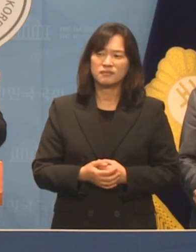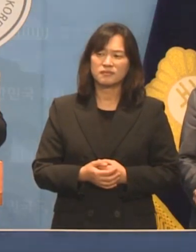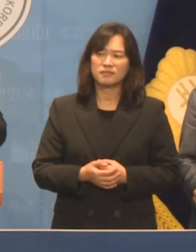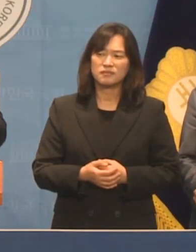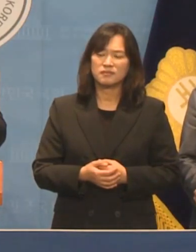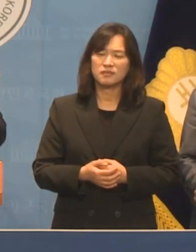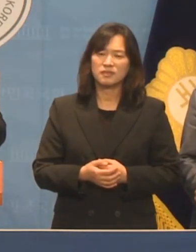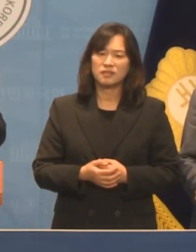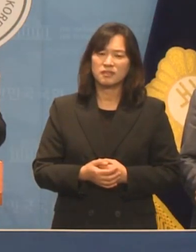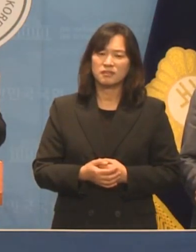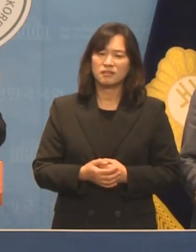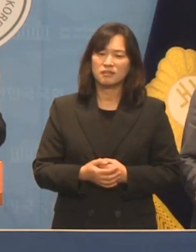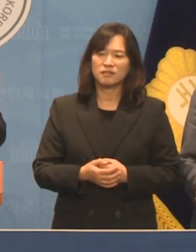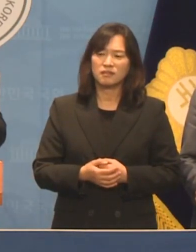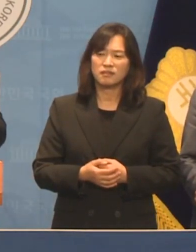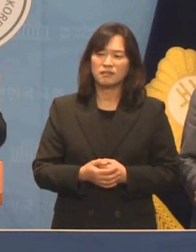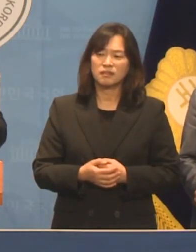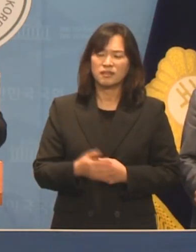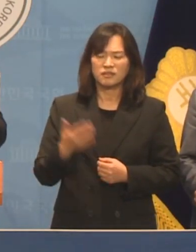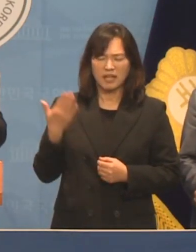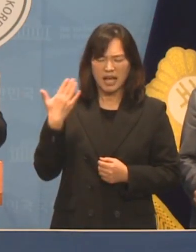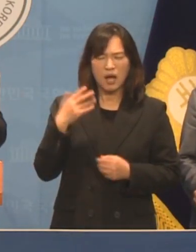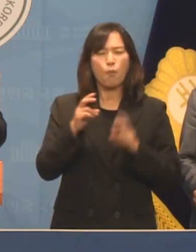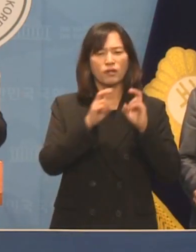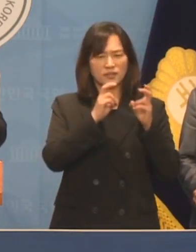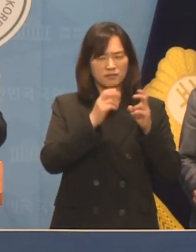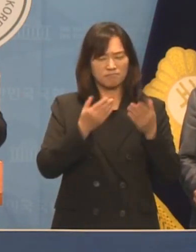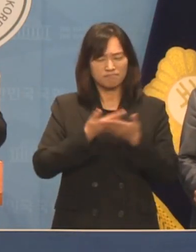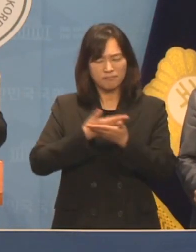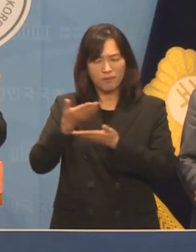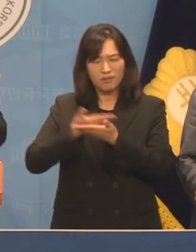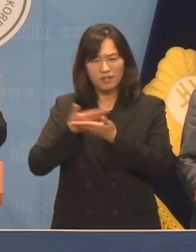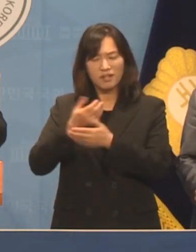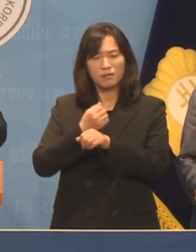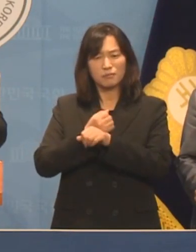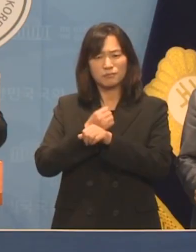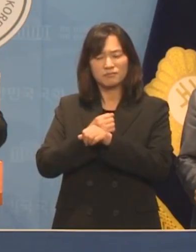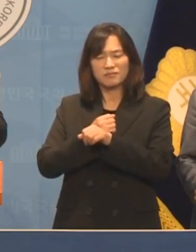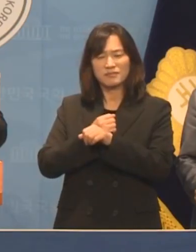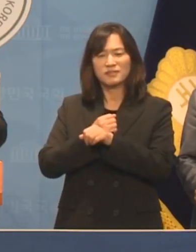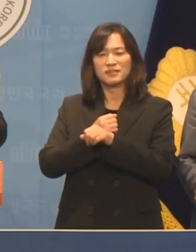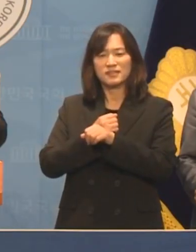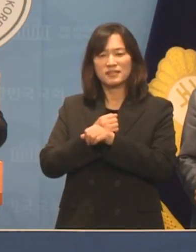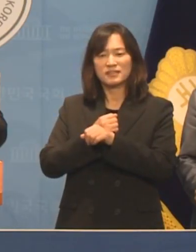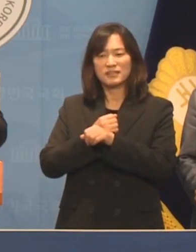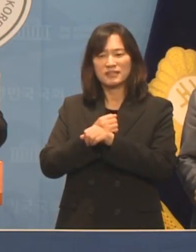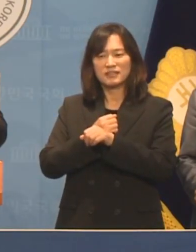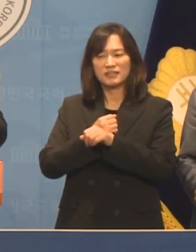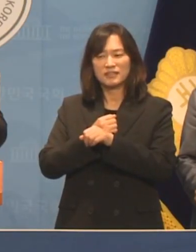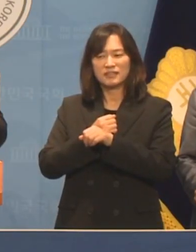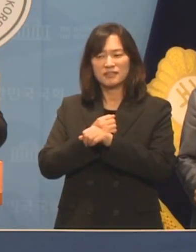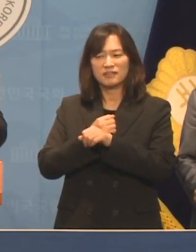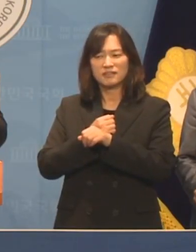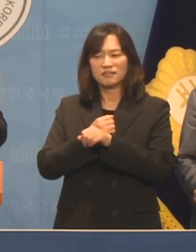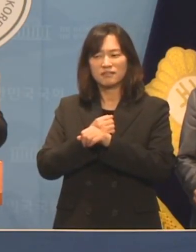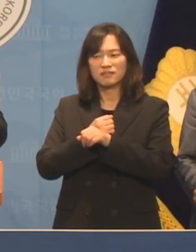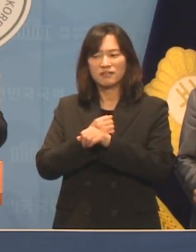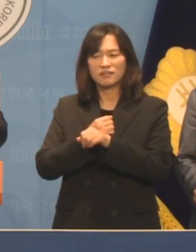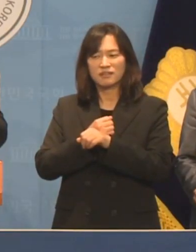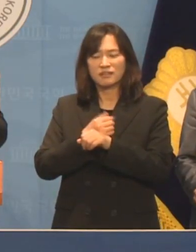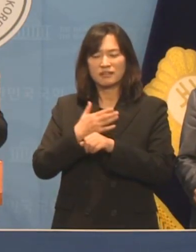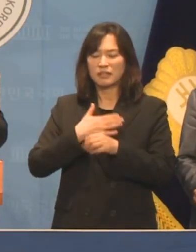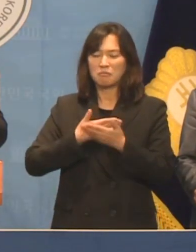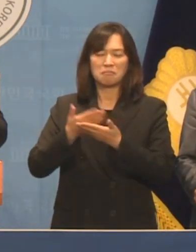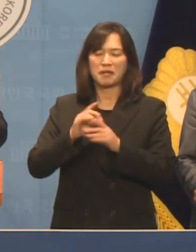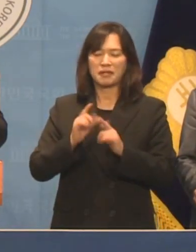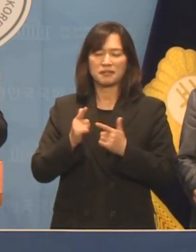듣기끔하고 뒤로 다 기업들하고 거래하고 얼마나 없어지면 될 줄 알아? 중앙일보는 이제 삼성하고 거래 안 하지.